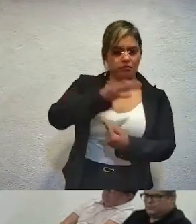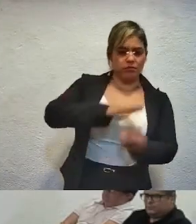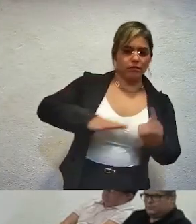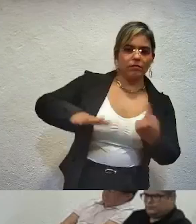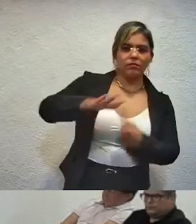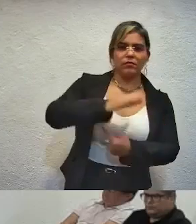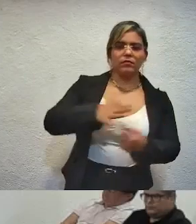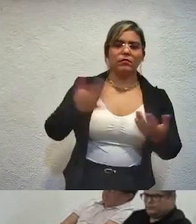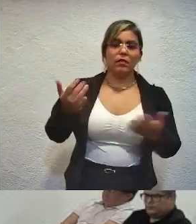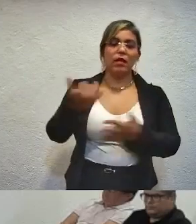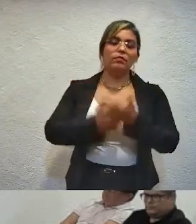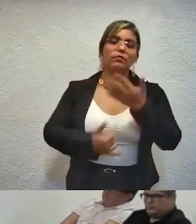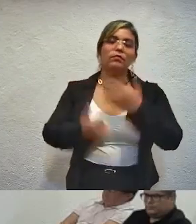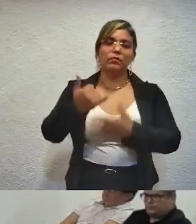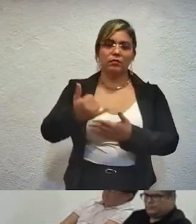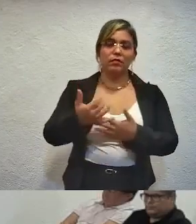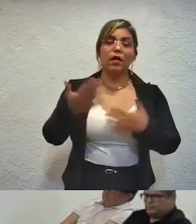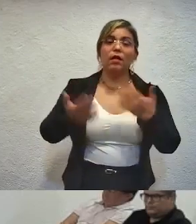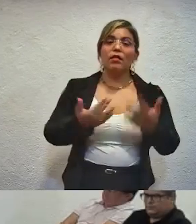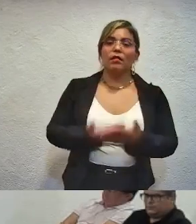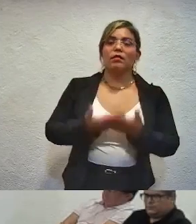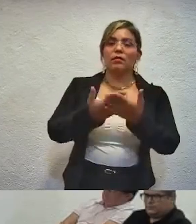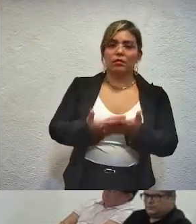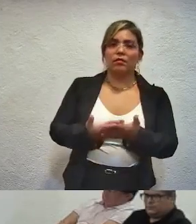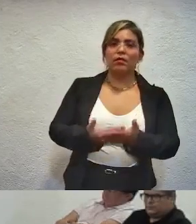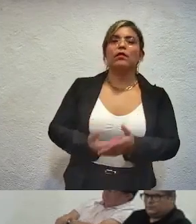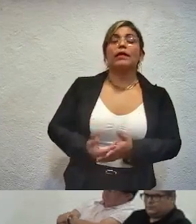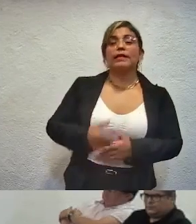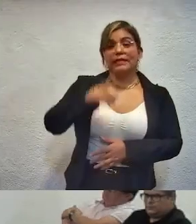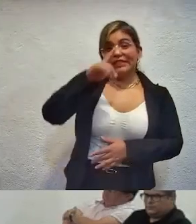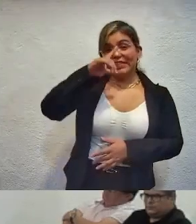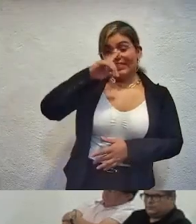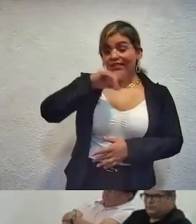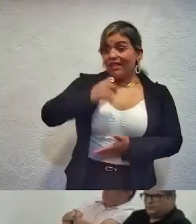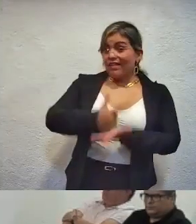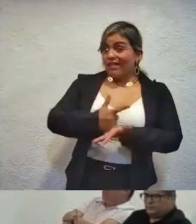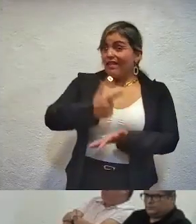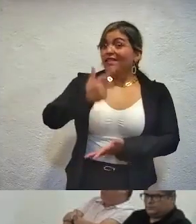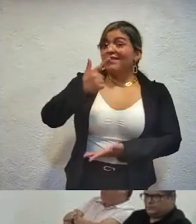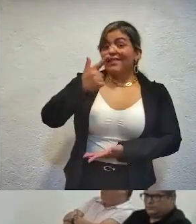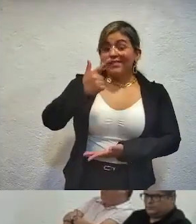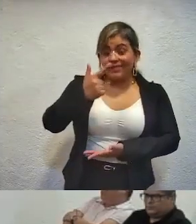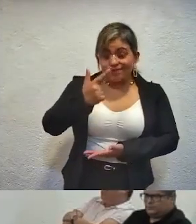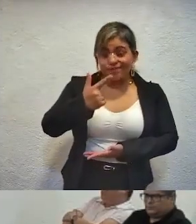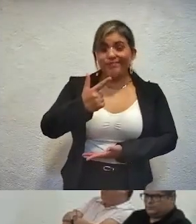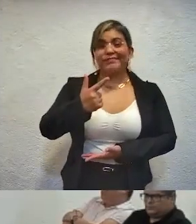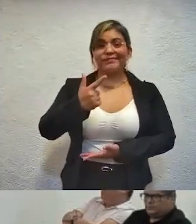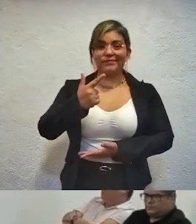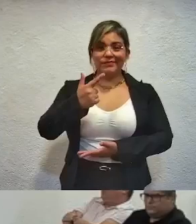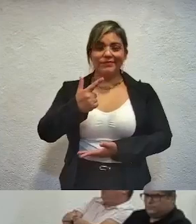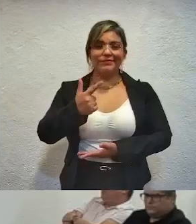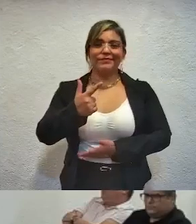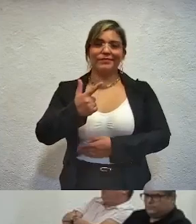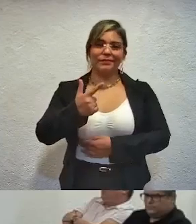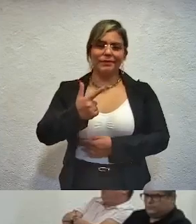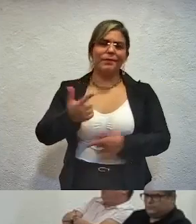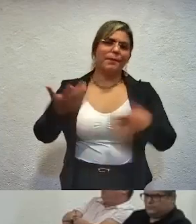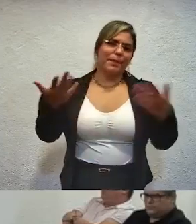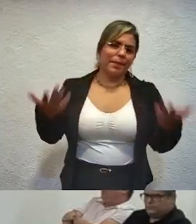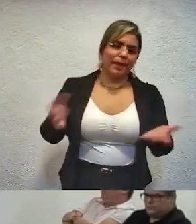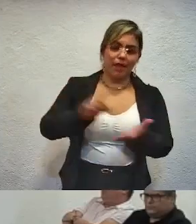el proyecto propone calificar la falta como grave. Ahora bien, al haberse acreditado la vulneración de los